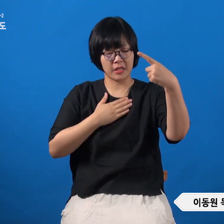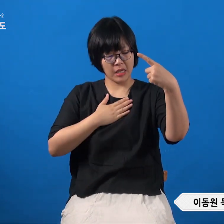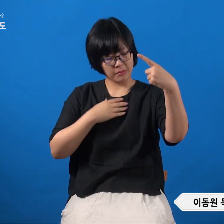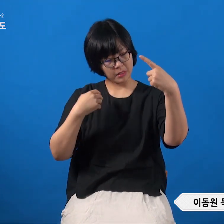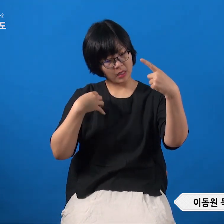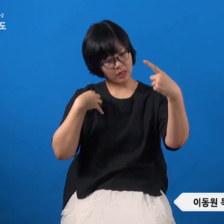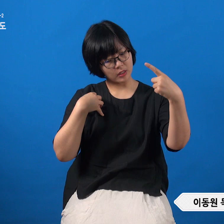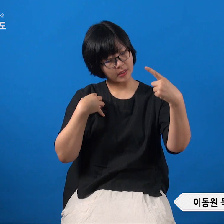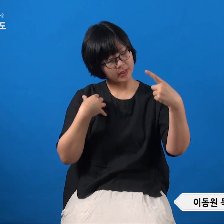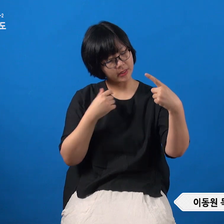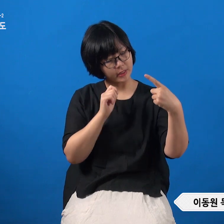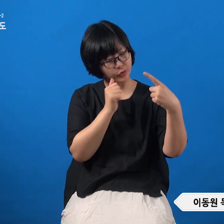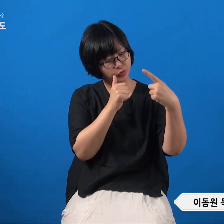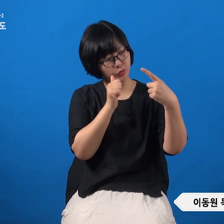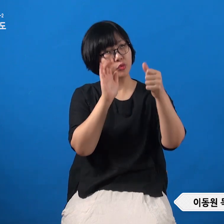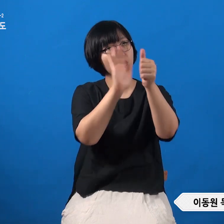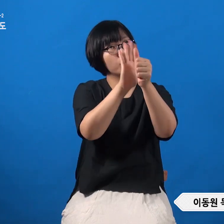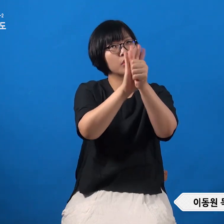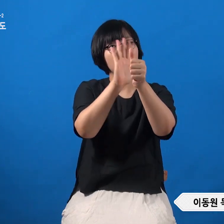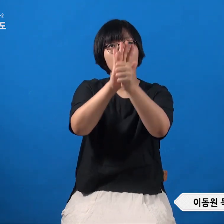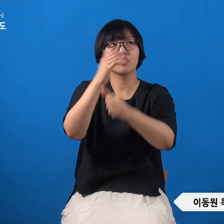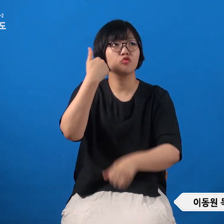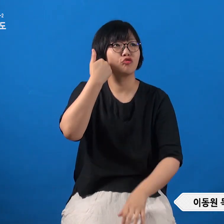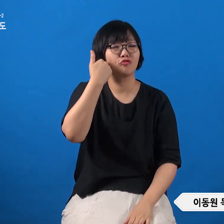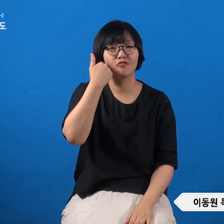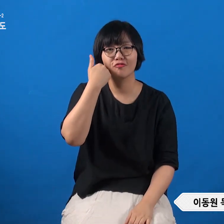대상자가 누굴까요?